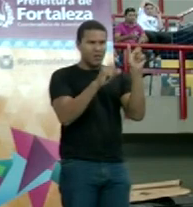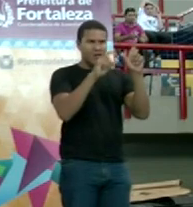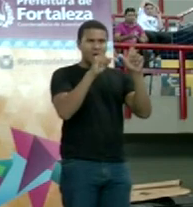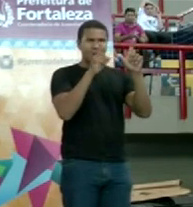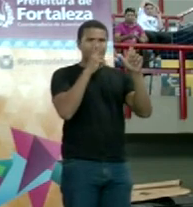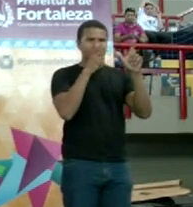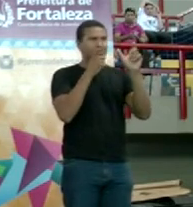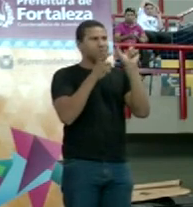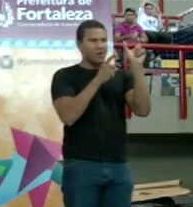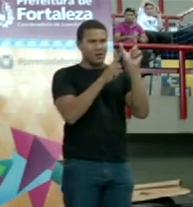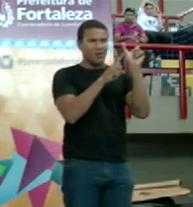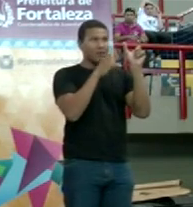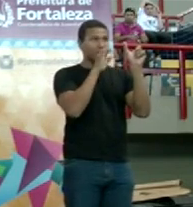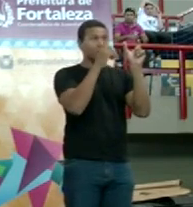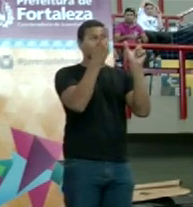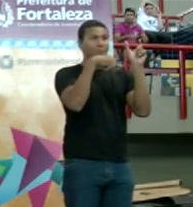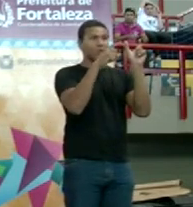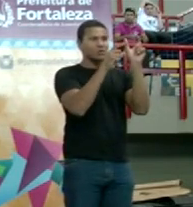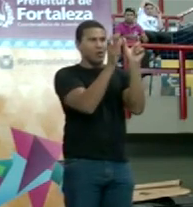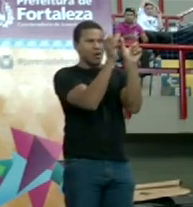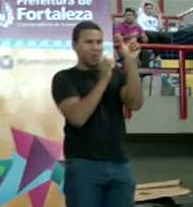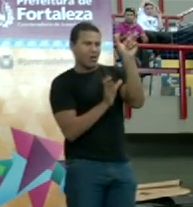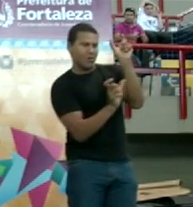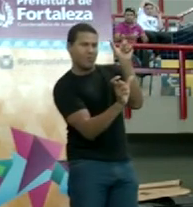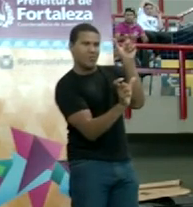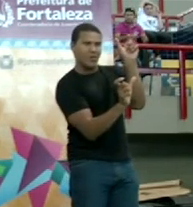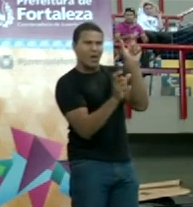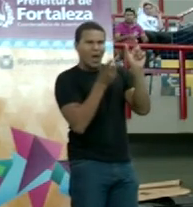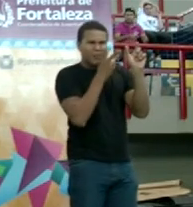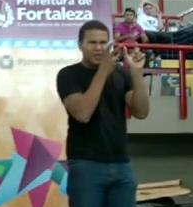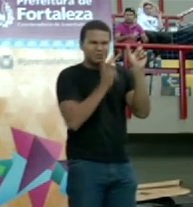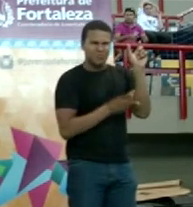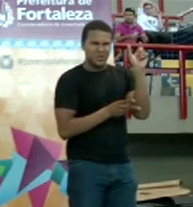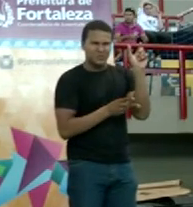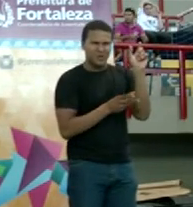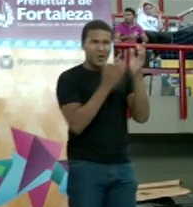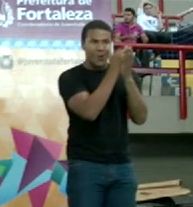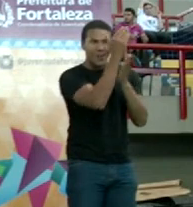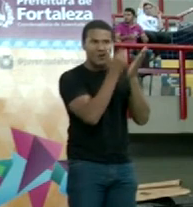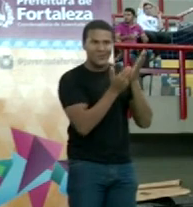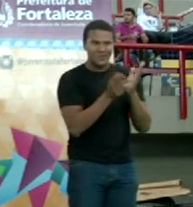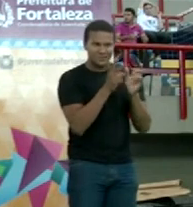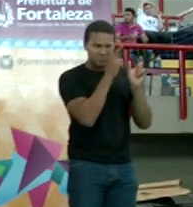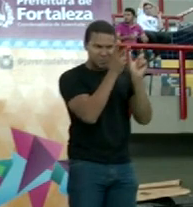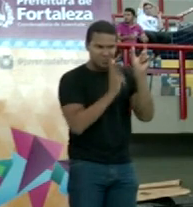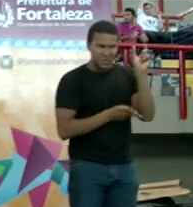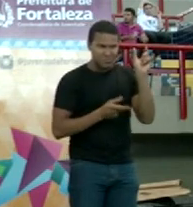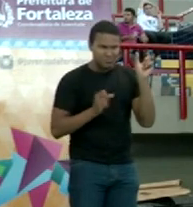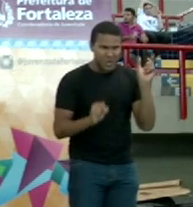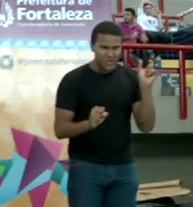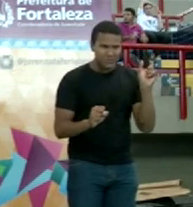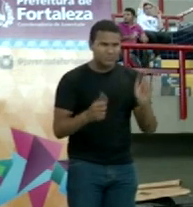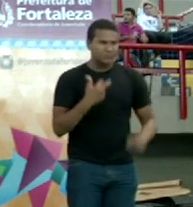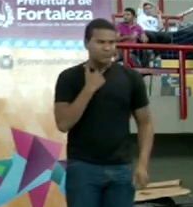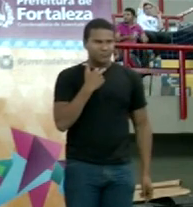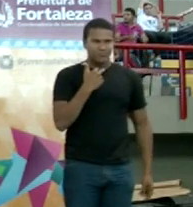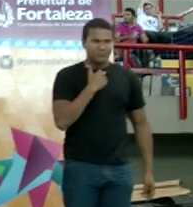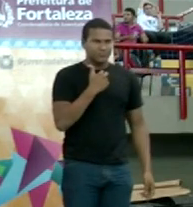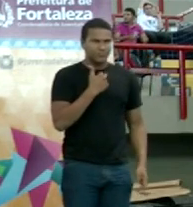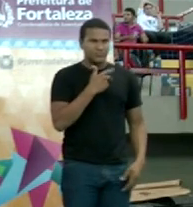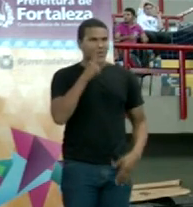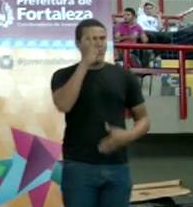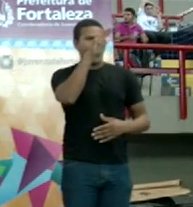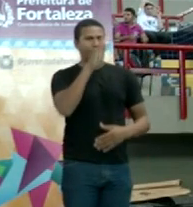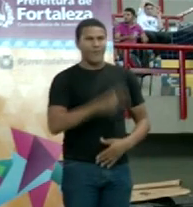repetição de formato na estrutura do texto. Por exemplo, uma maneira excelente, quem quiser pode até anotar, para